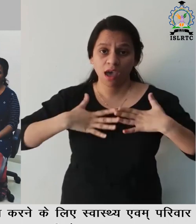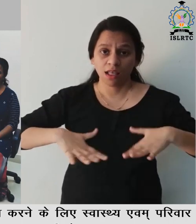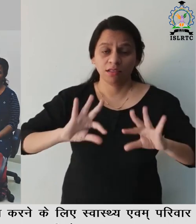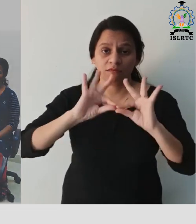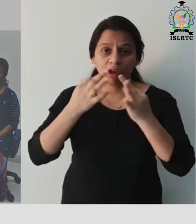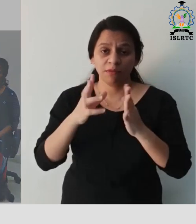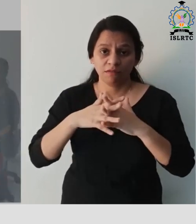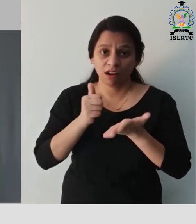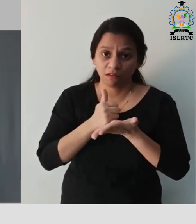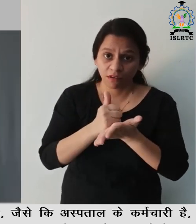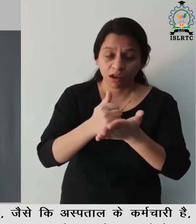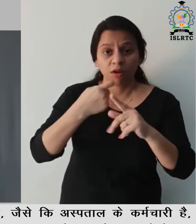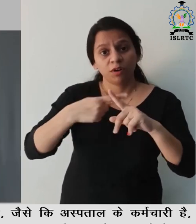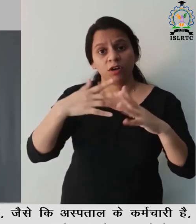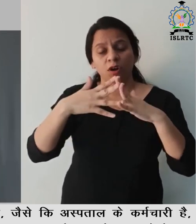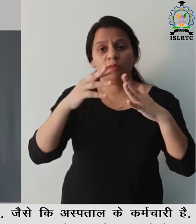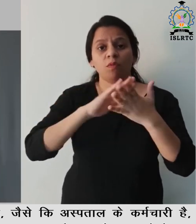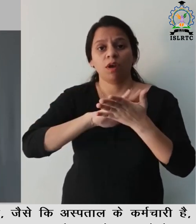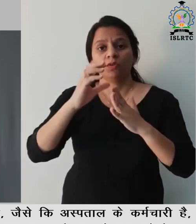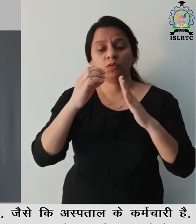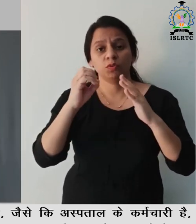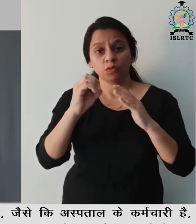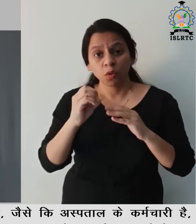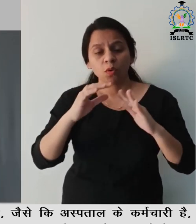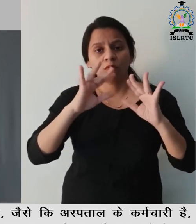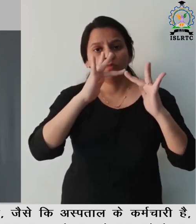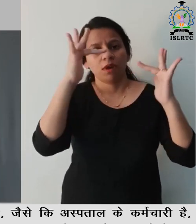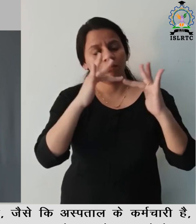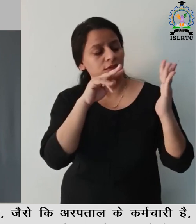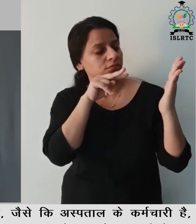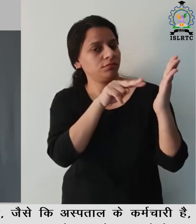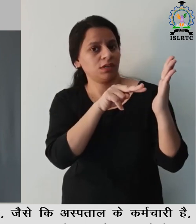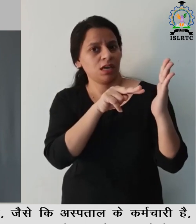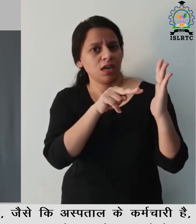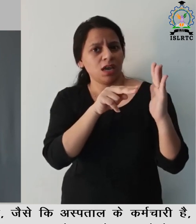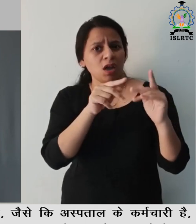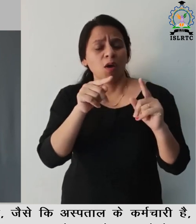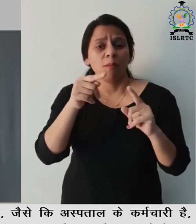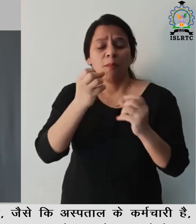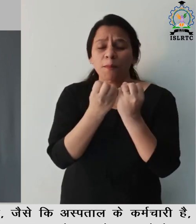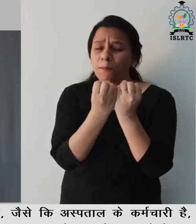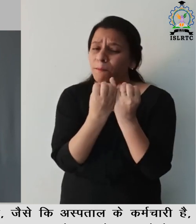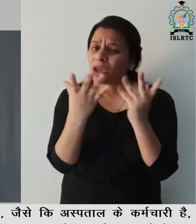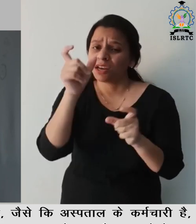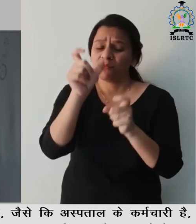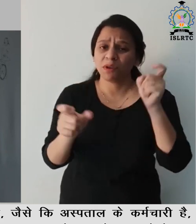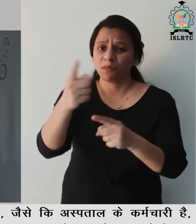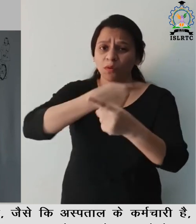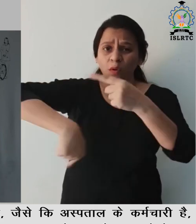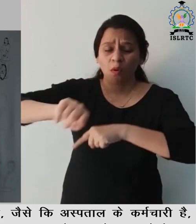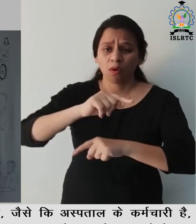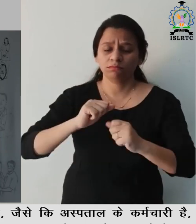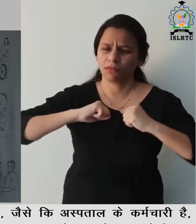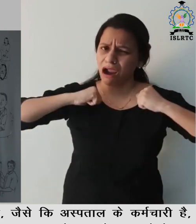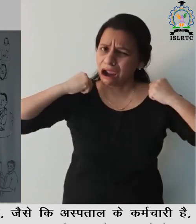या WHO की वेबसाइट पर जाएं अंतिम बात ये है कि जो लोग अगरपंती में हैं जैसे कि अस्पताल के करमचारी